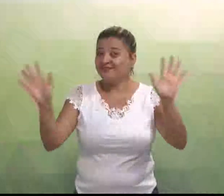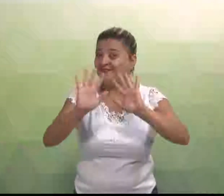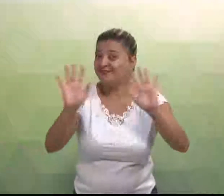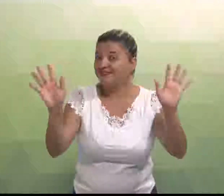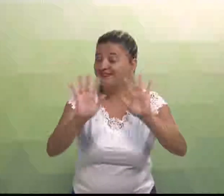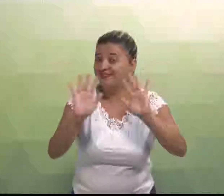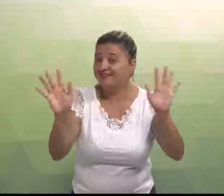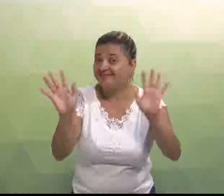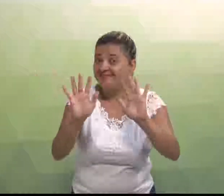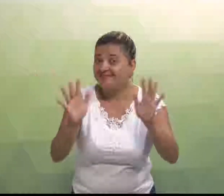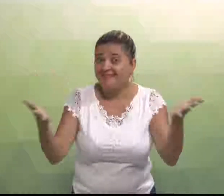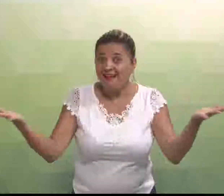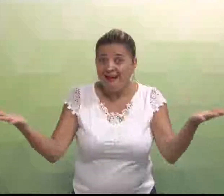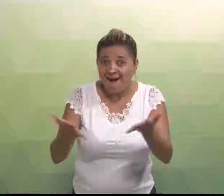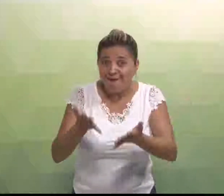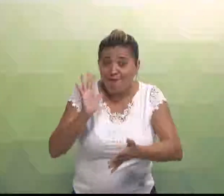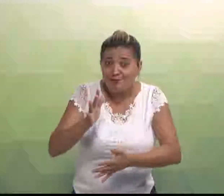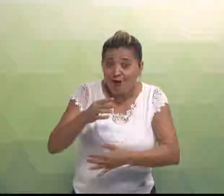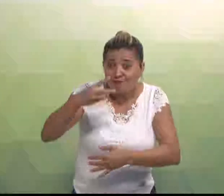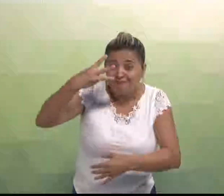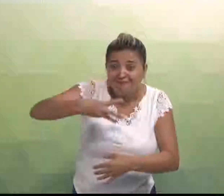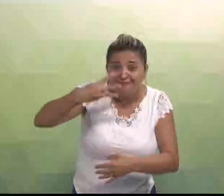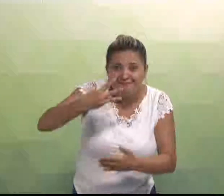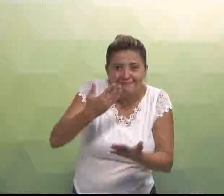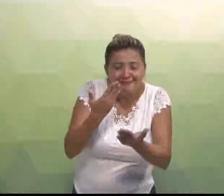Olá! Estamos na nossa terceira aula, não é mesmo?